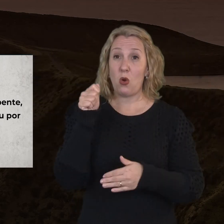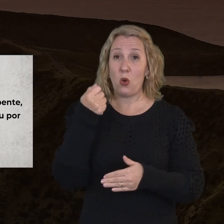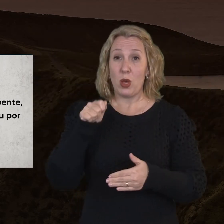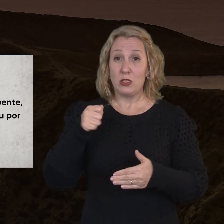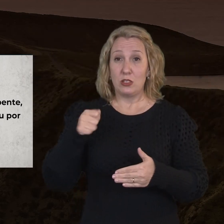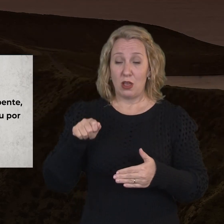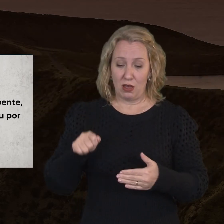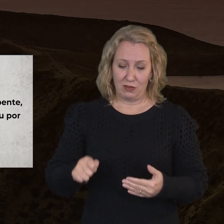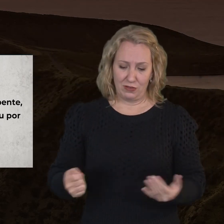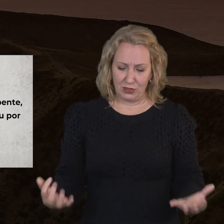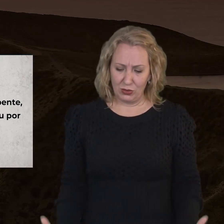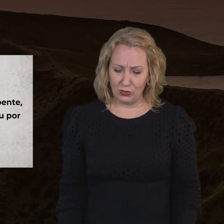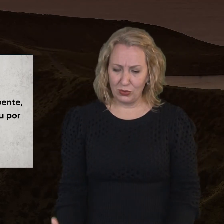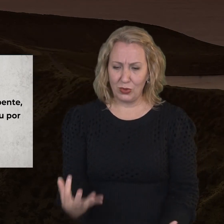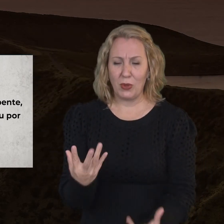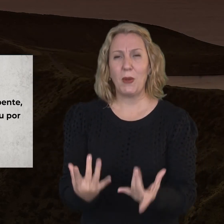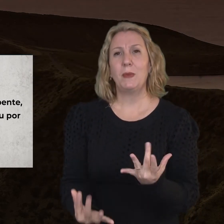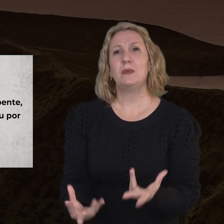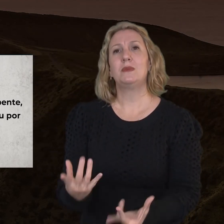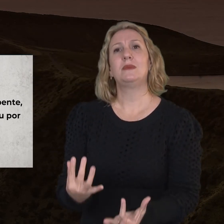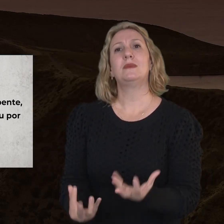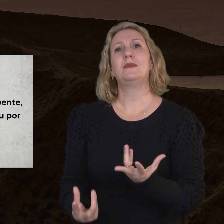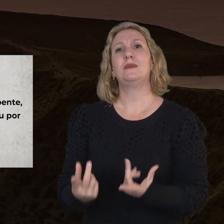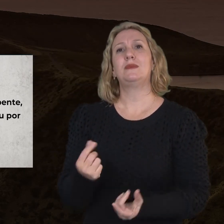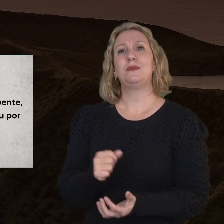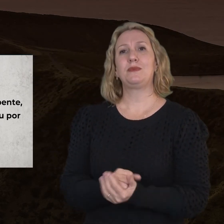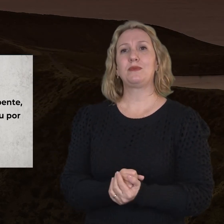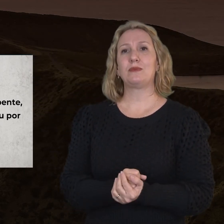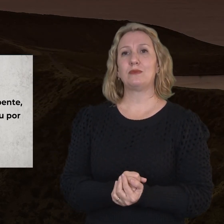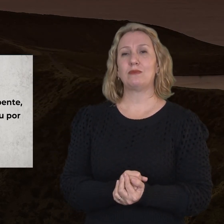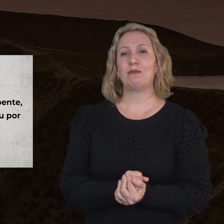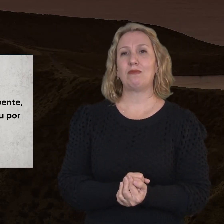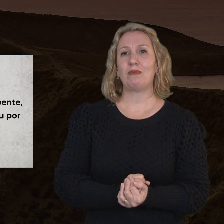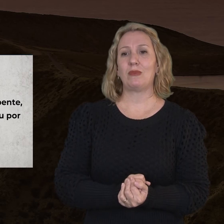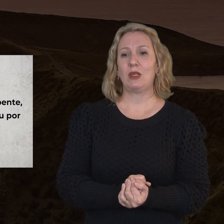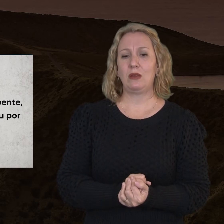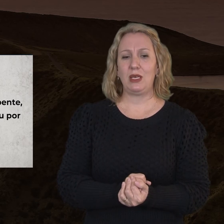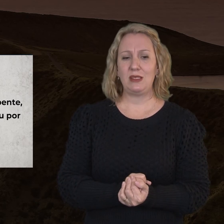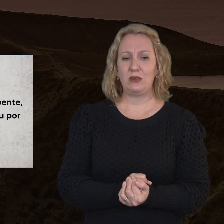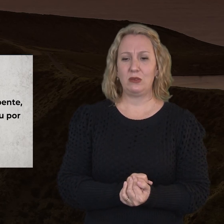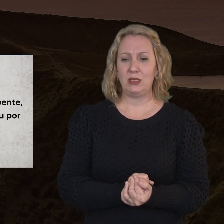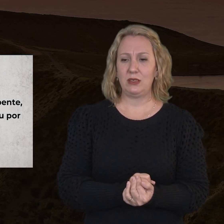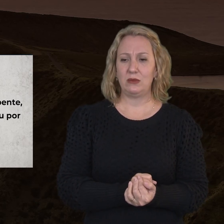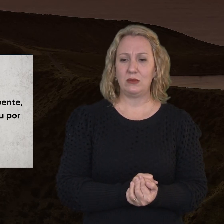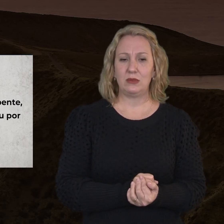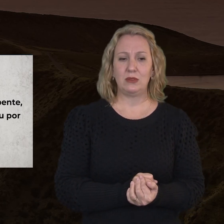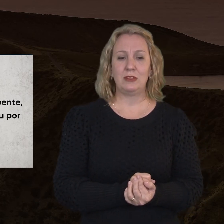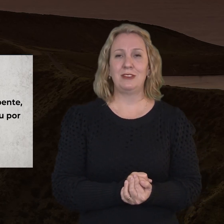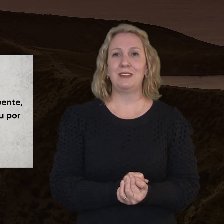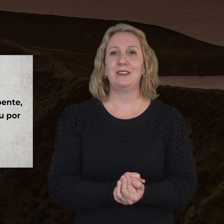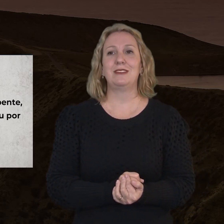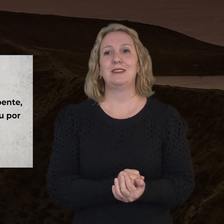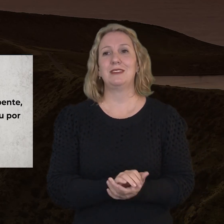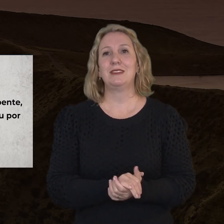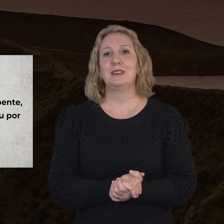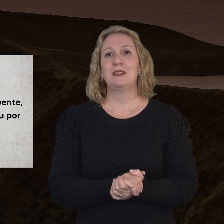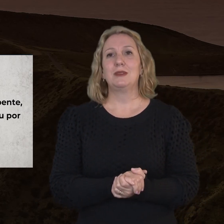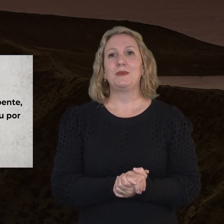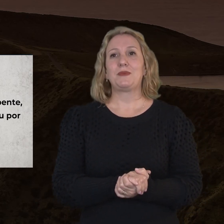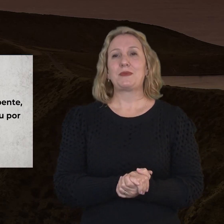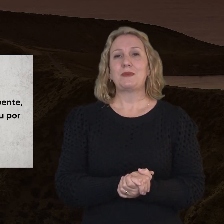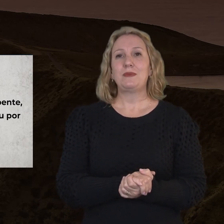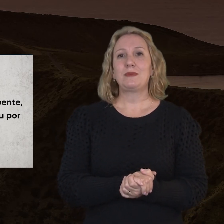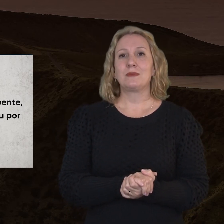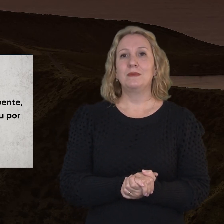o angel anjo enviado por cristo ele segurou o dragão a antiga serpente que é o diabo satanás eo prendeu por mil anos